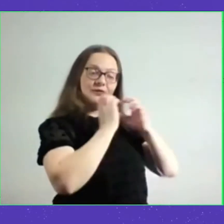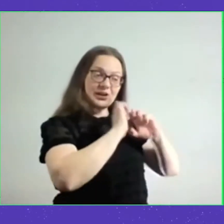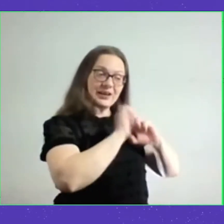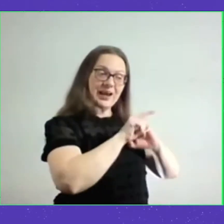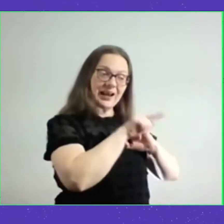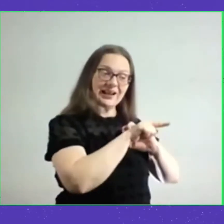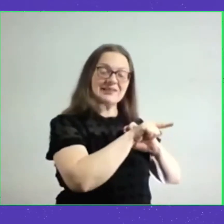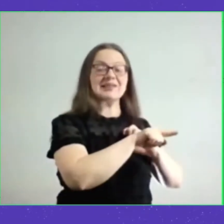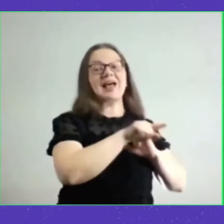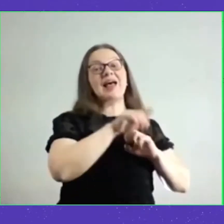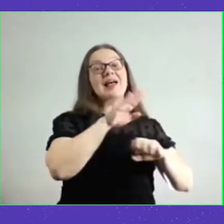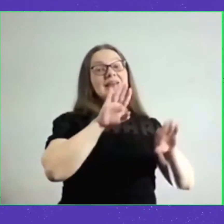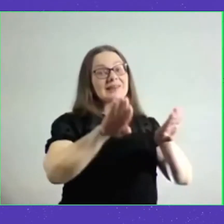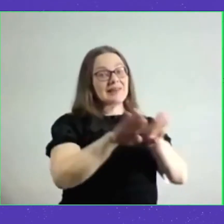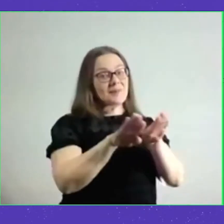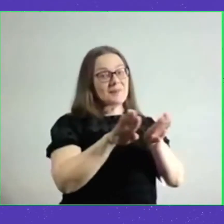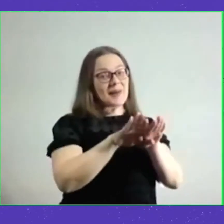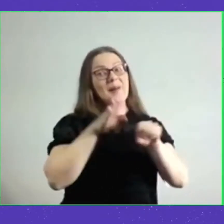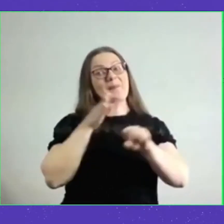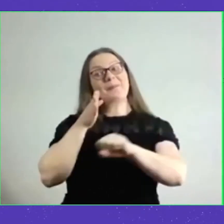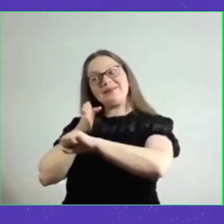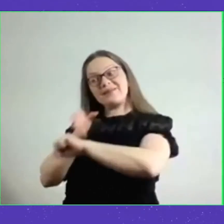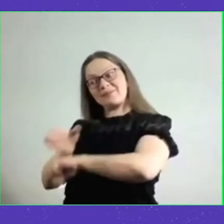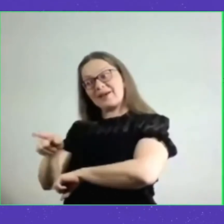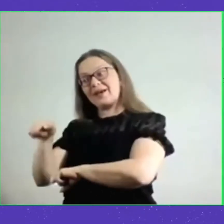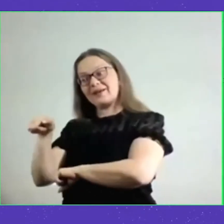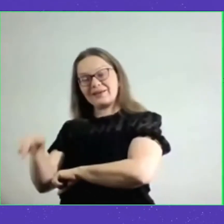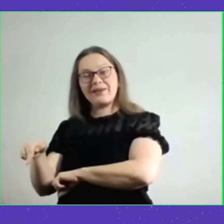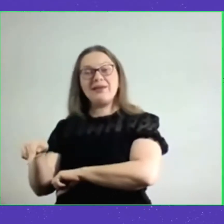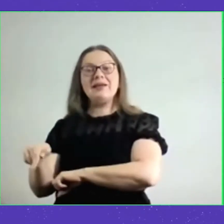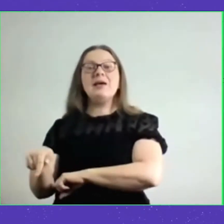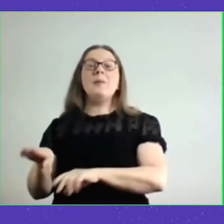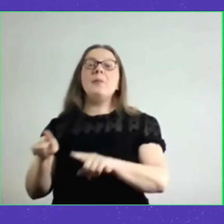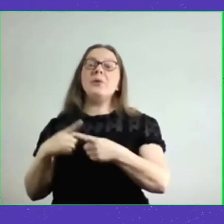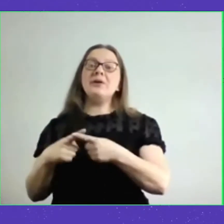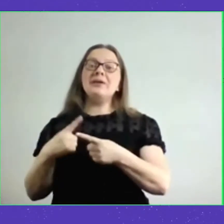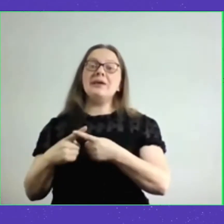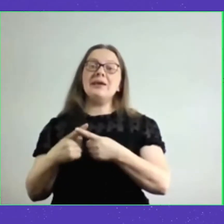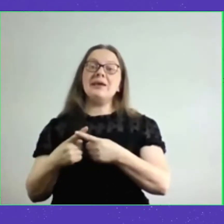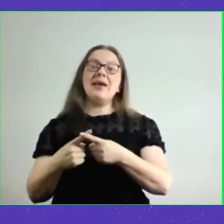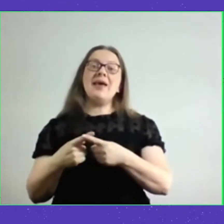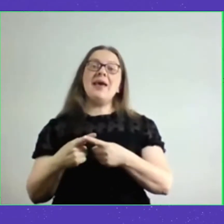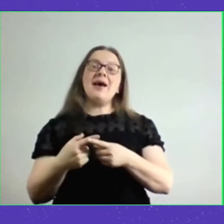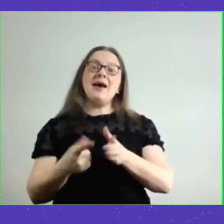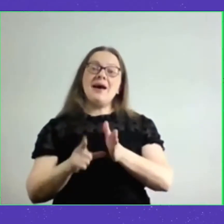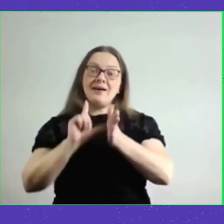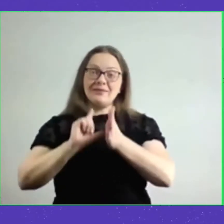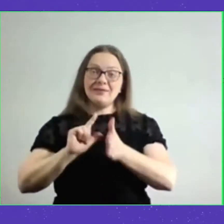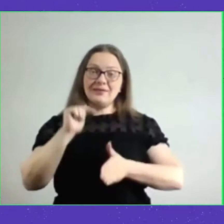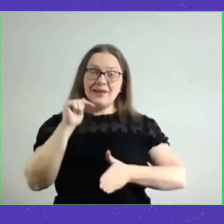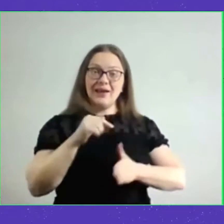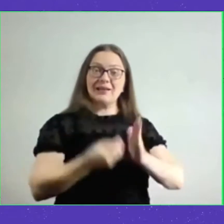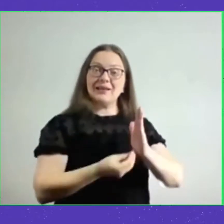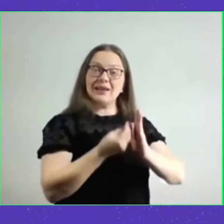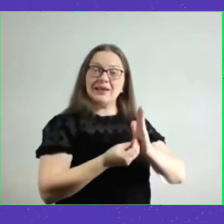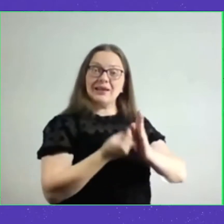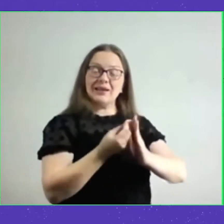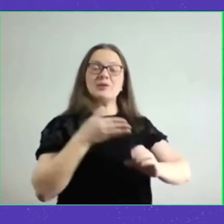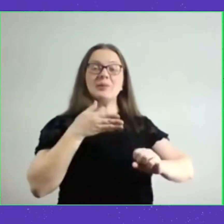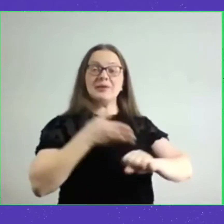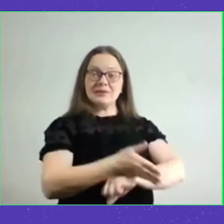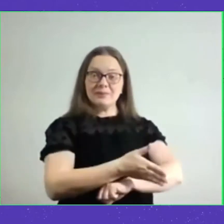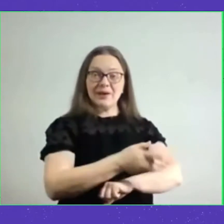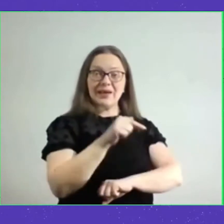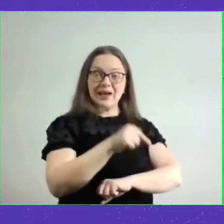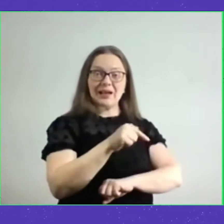Porque elas vão vir para a vida da igreja e vão poder ser edificadas, crescer no corpo de Cristo.